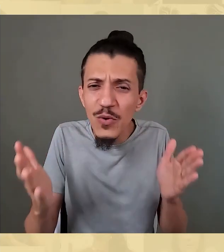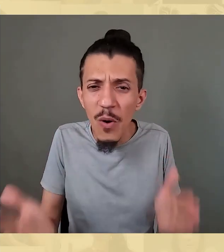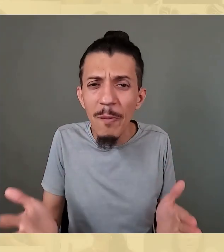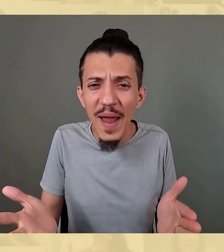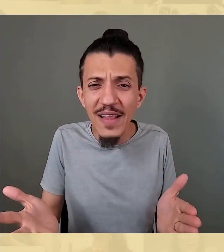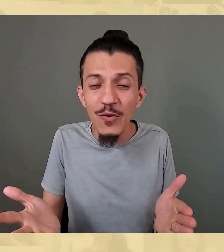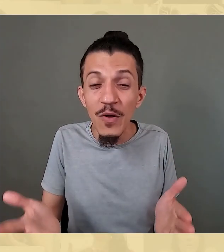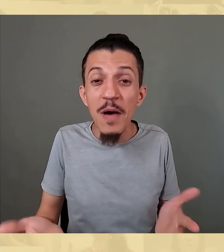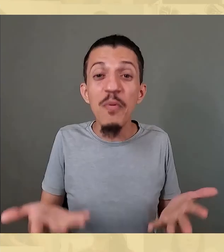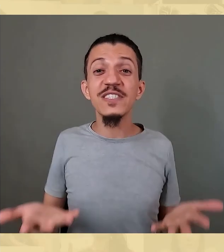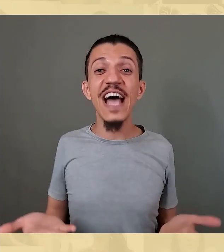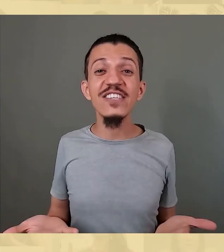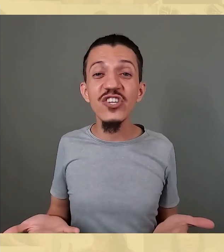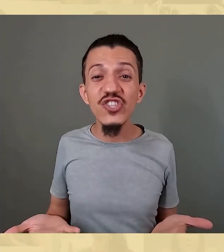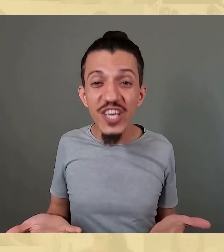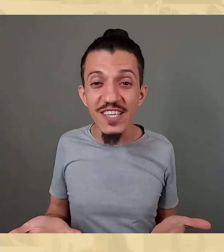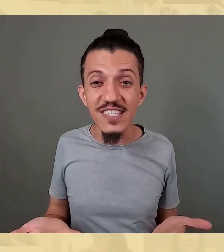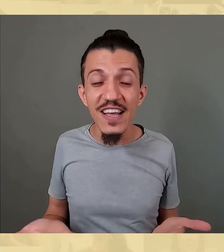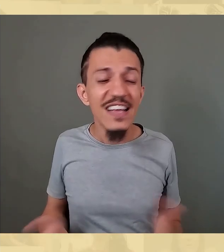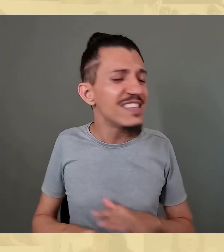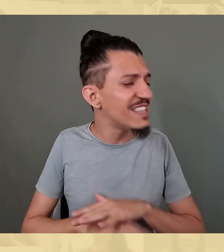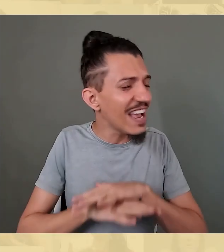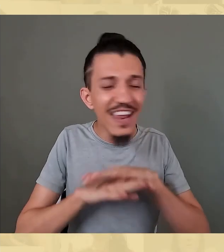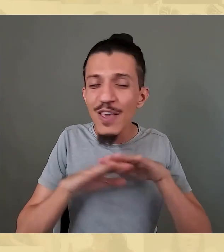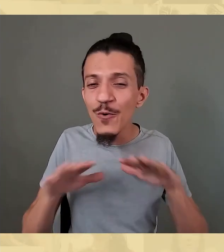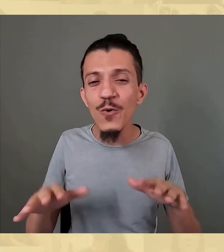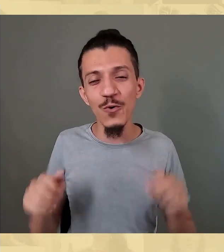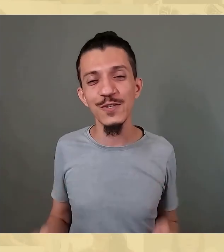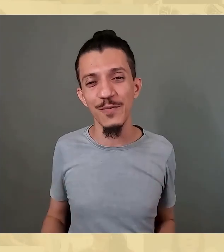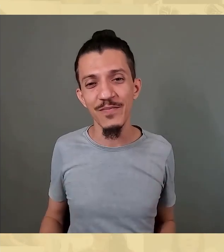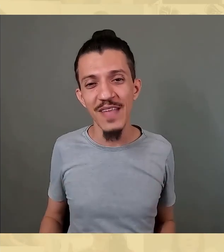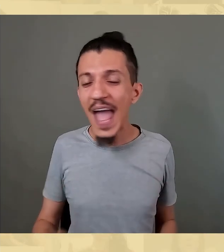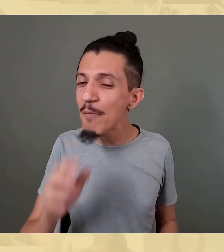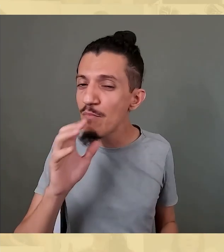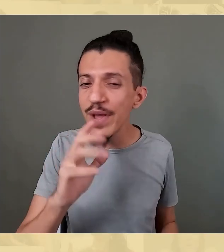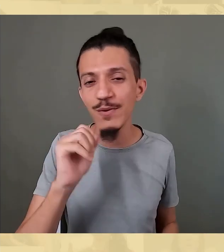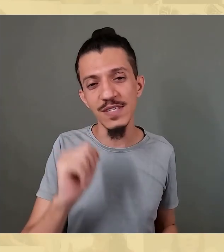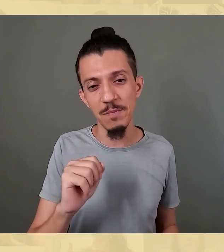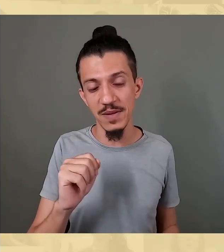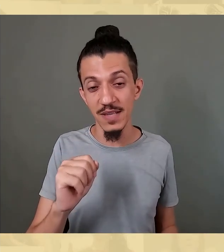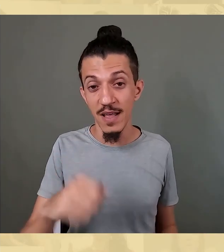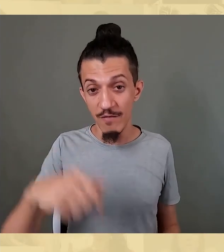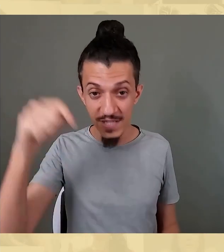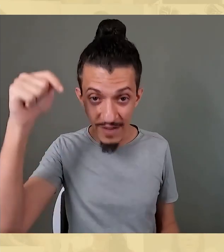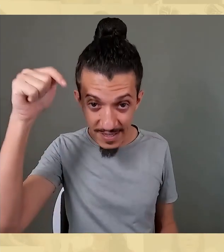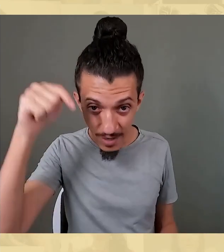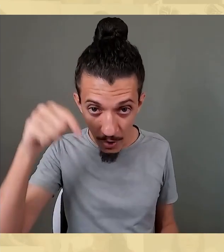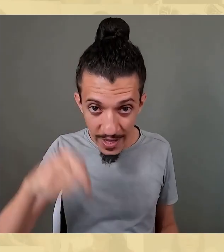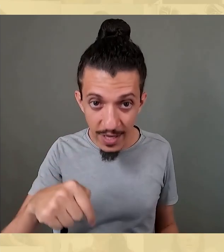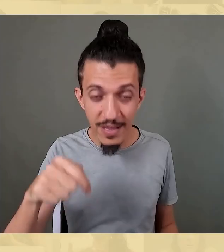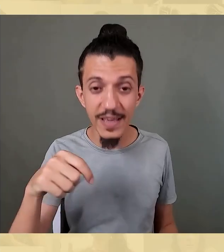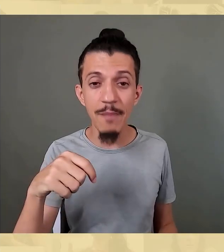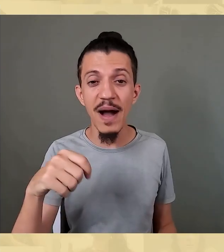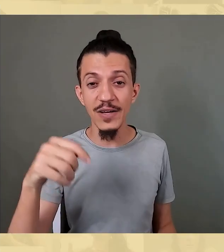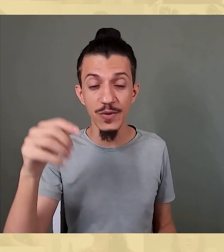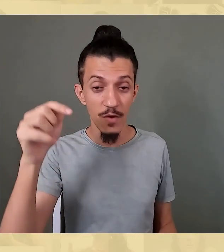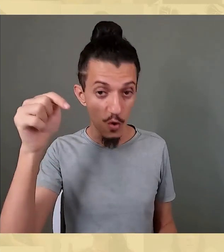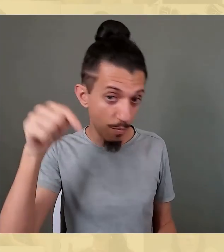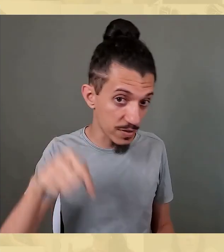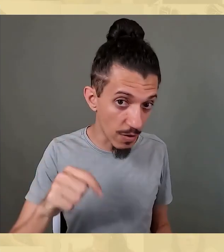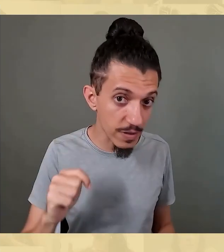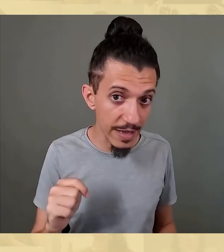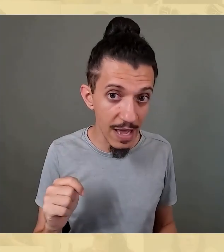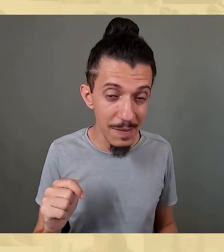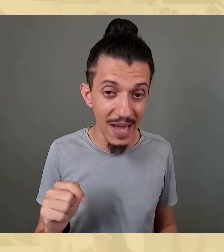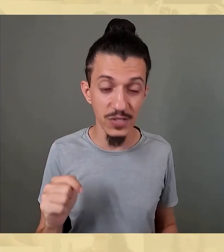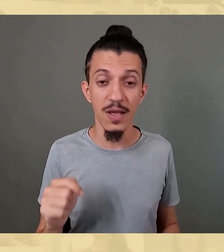método completo por 7 dias, sem nenhum custo. É muito simples. Você vai acessar o link que está aqui abaixo, o